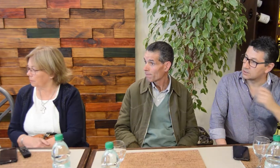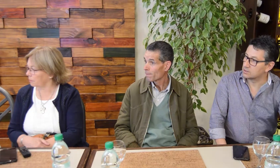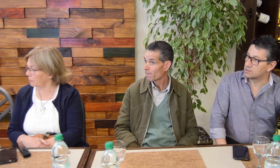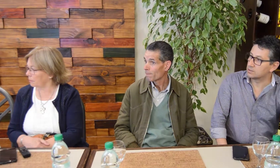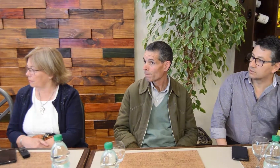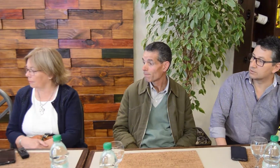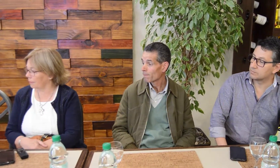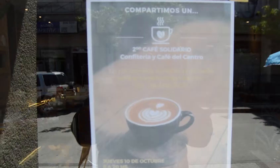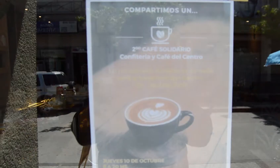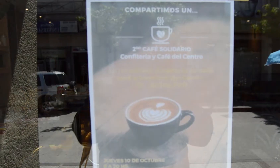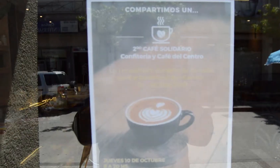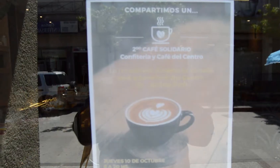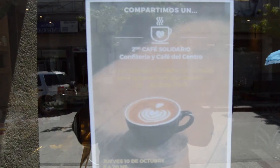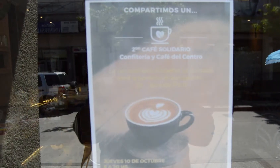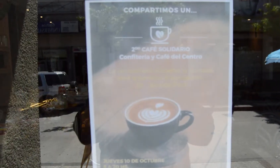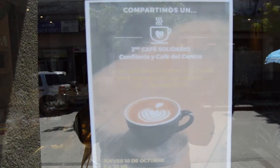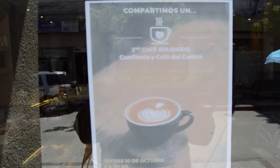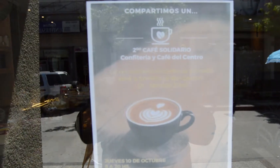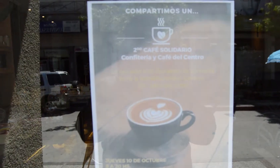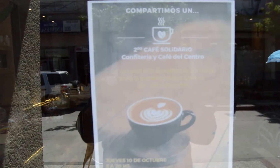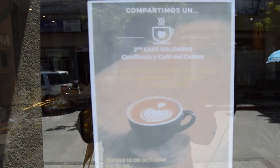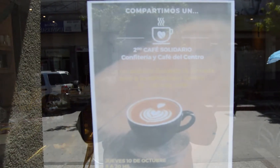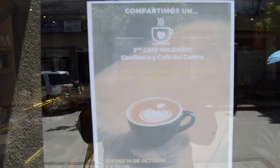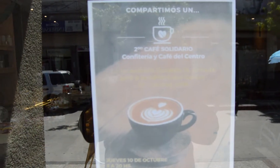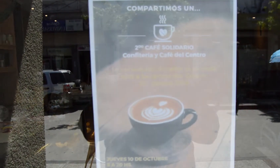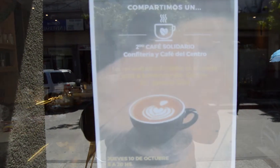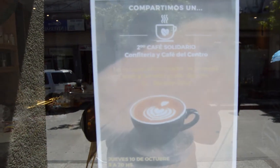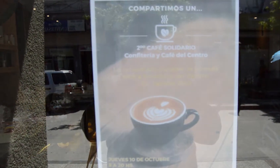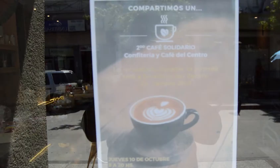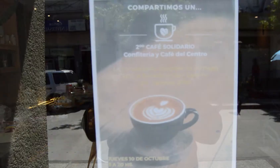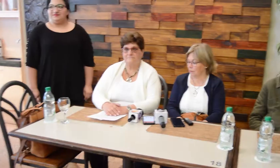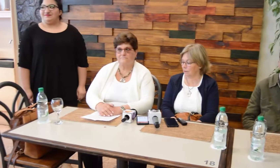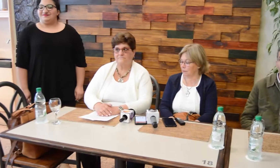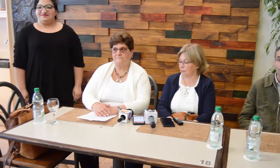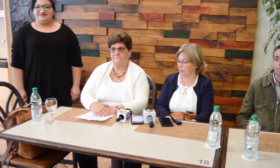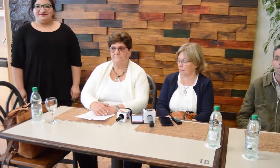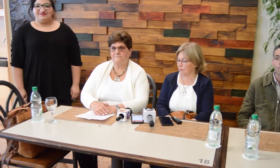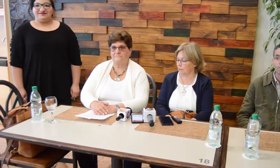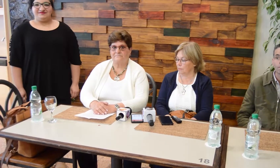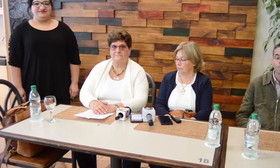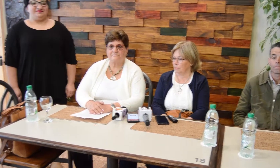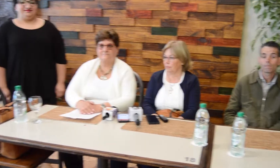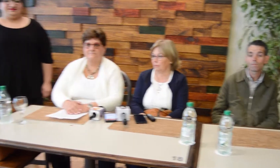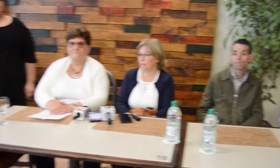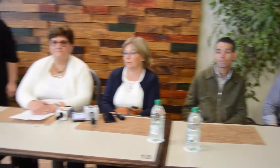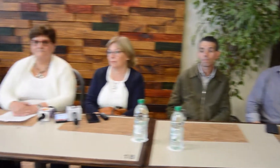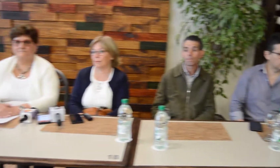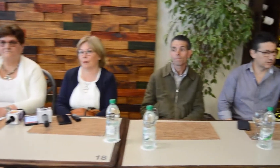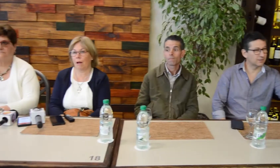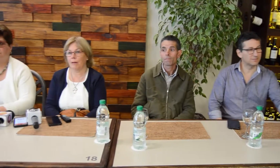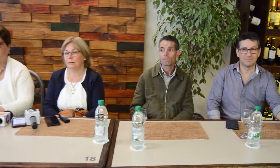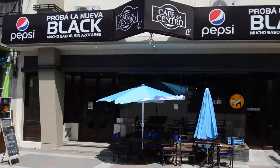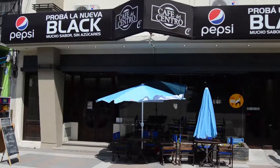importante. Es la segunda edición. En la primera se recaudaron, yo no me acuerdo bien cuánto, pero cerca de 50.000 pesos entre